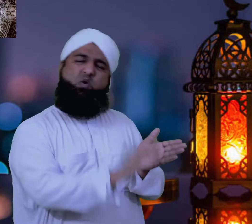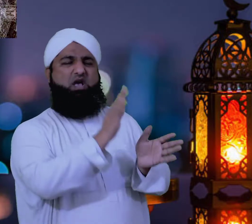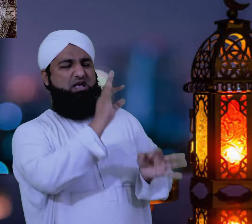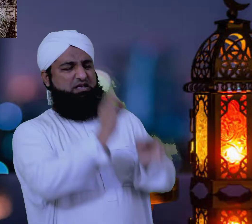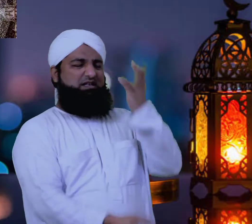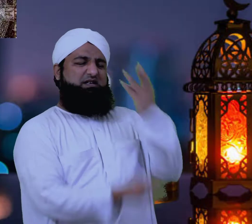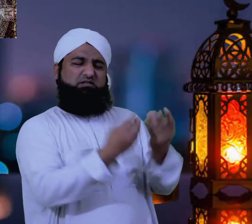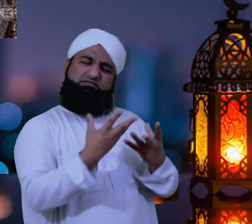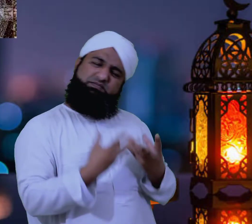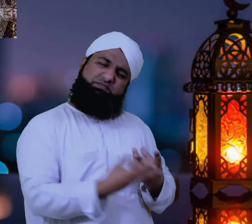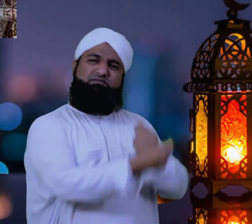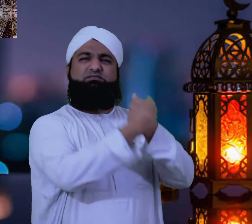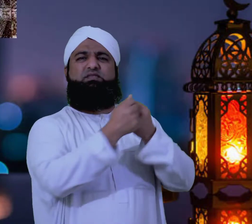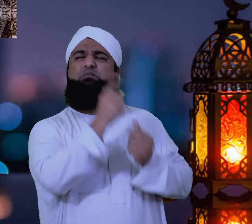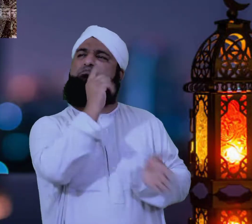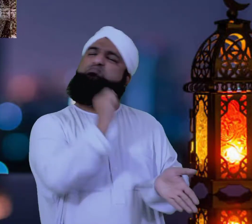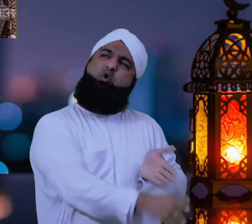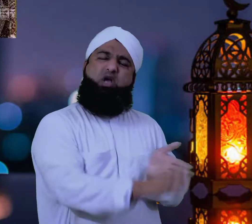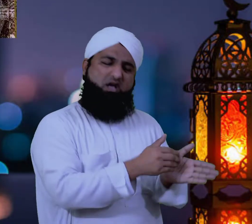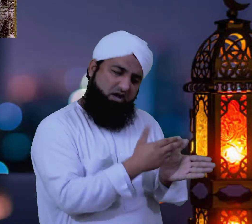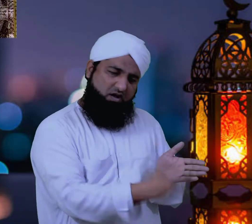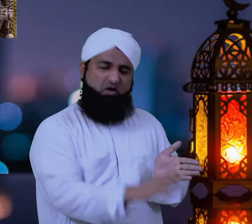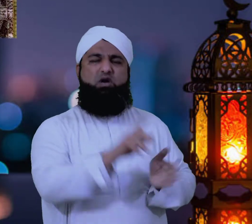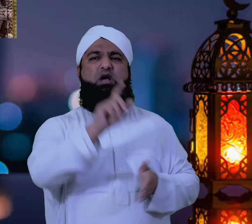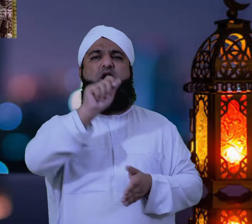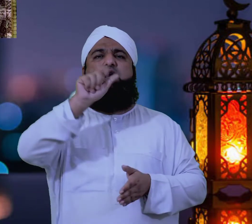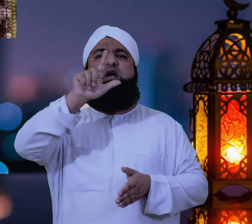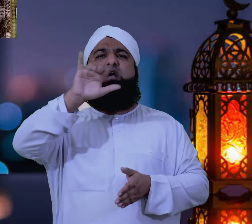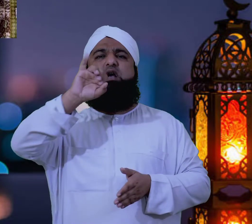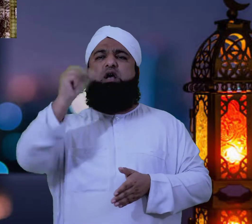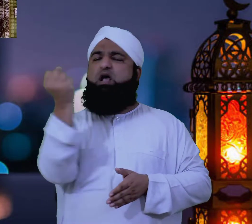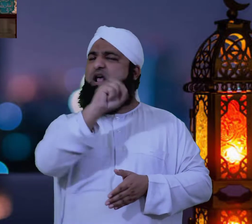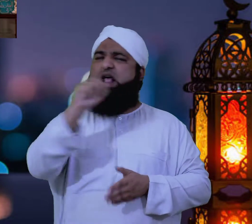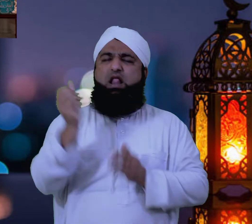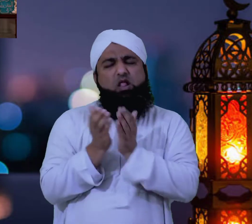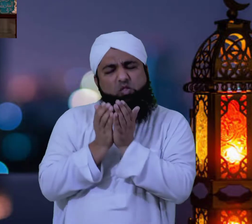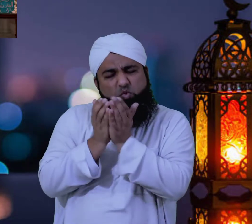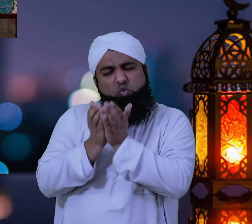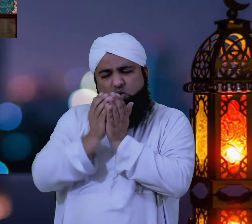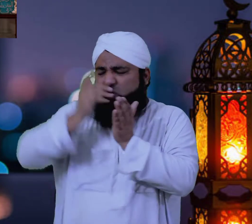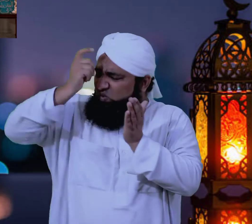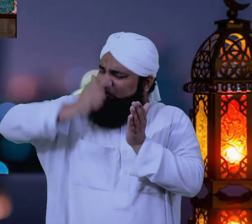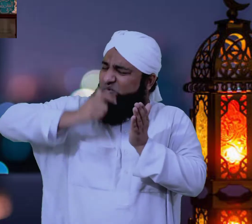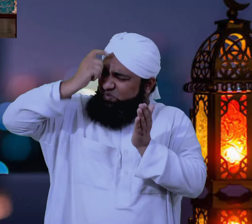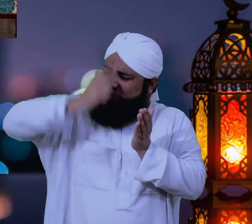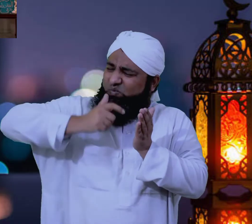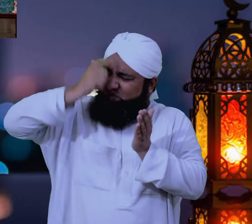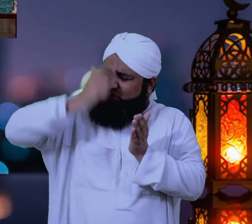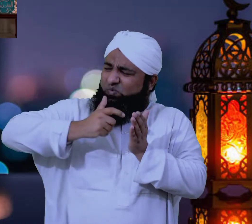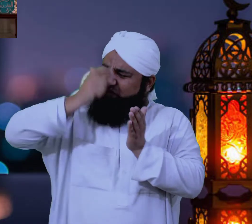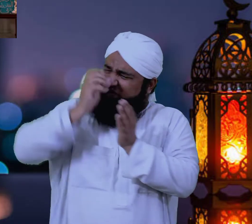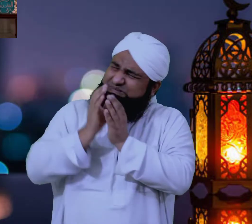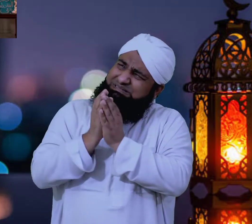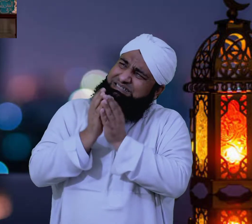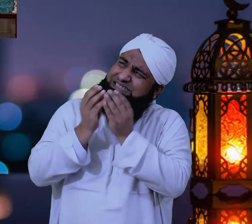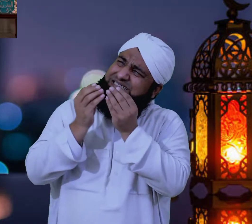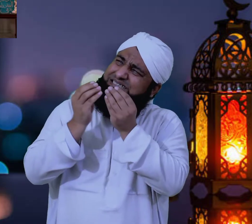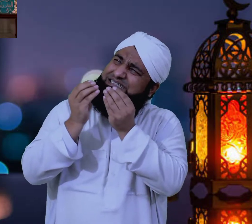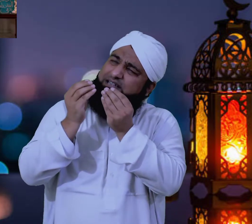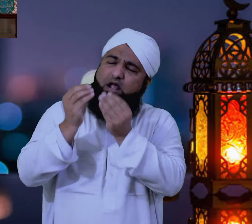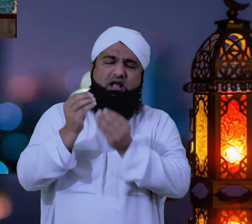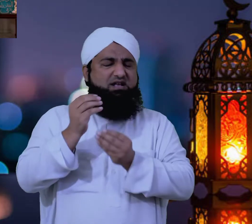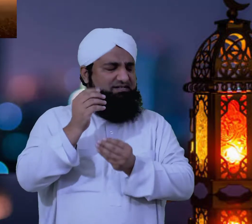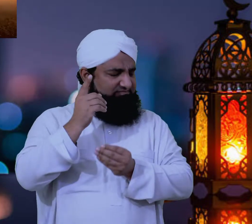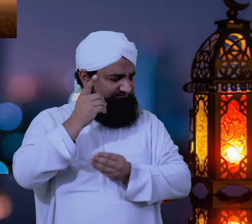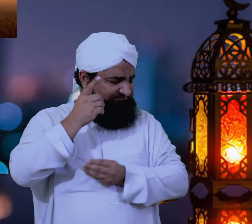کو بخش دے۔ حضرت مولا علی رو رو کر دعائیں مانگ رہے تھے، اللہ رب العزت کی رحمت کا دریا جوش میں آ